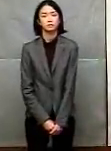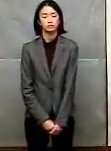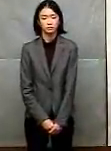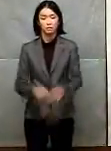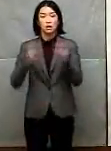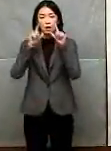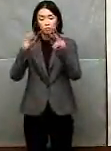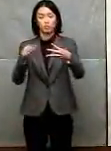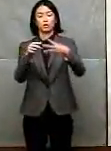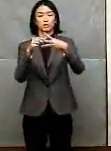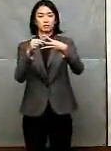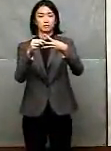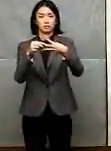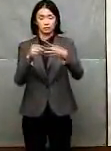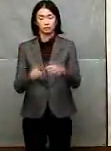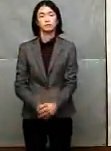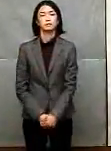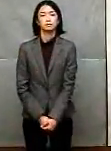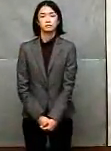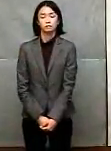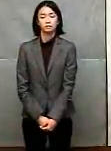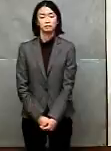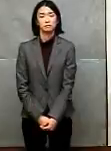2点目でございます。